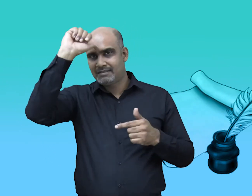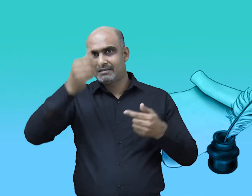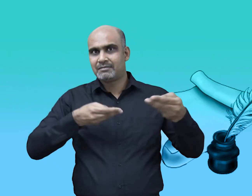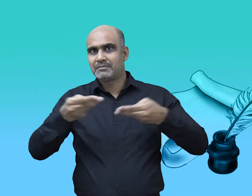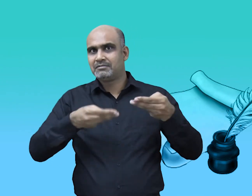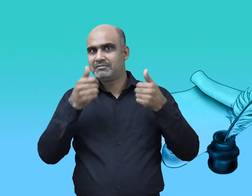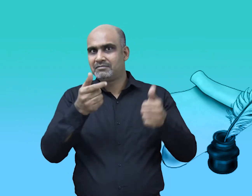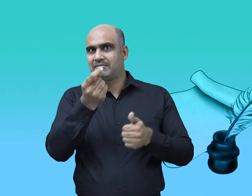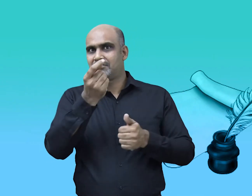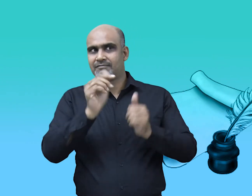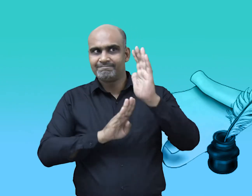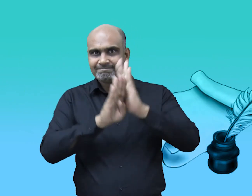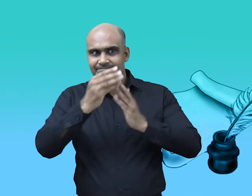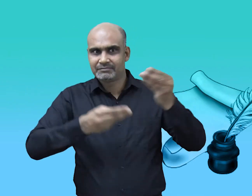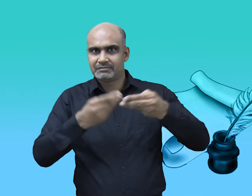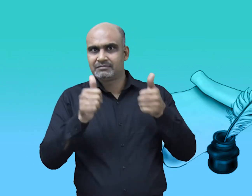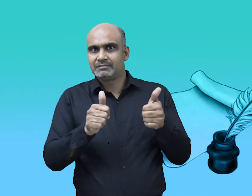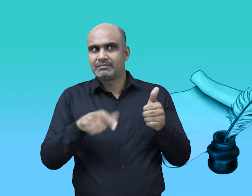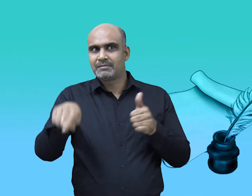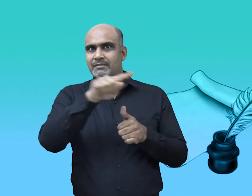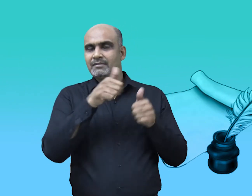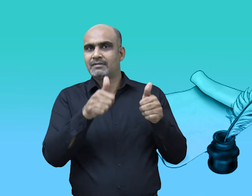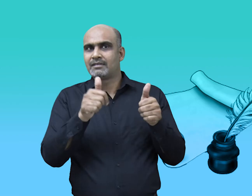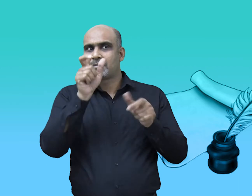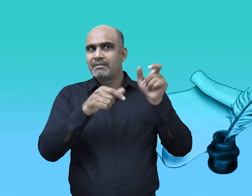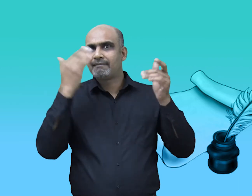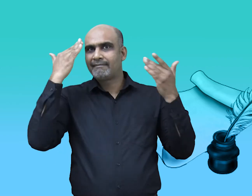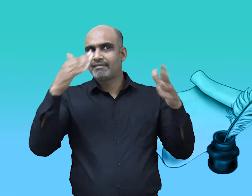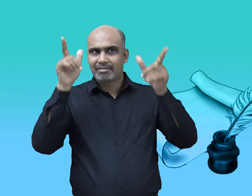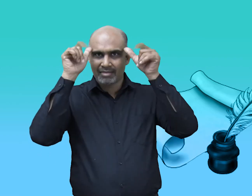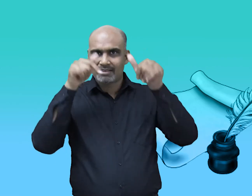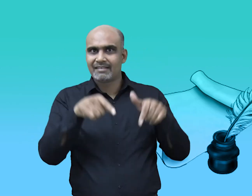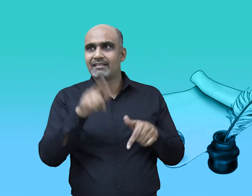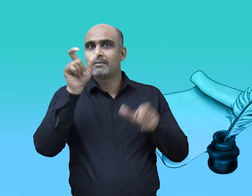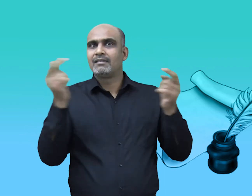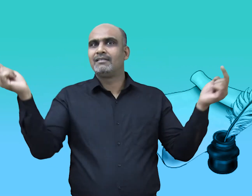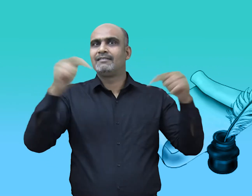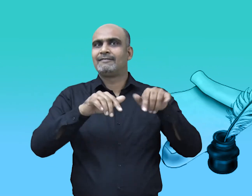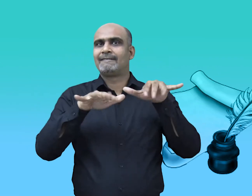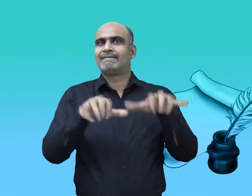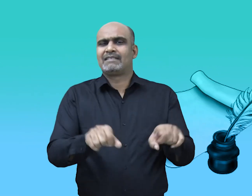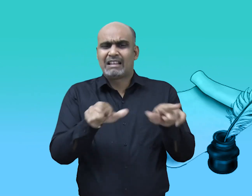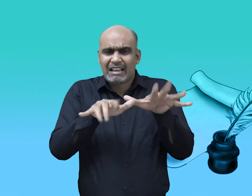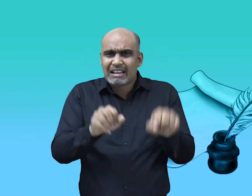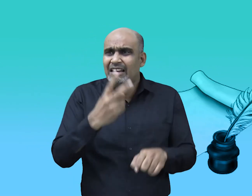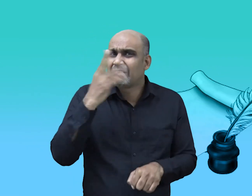दिखाई नहीं पड़ रहा। आज हमले व्यापार के माध्यम से हो रहे हैं। पहले भी वे हमारे देश के संसाधनों को लूट